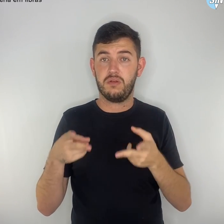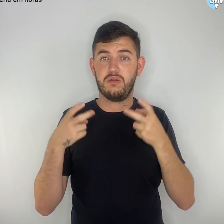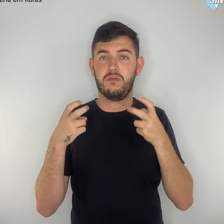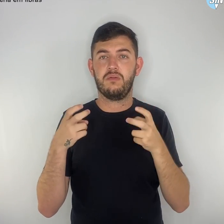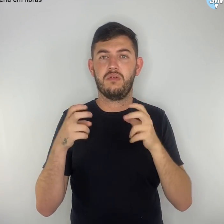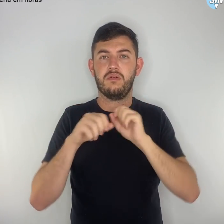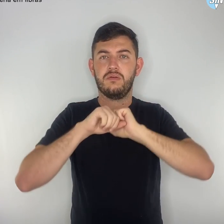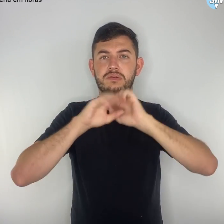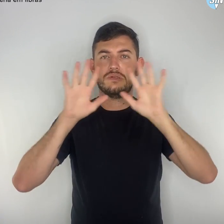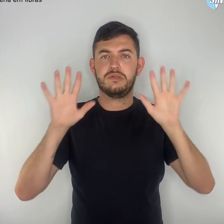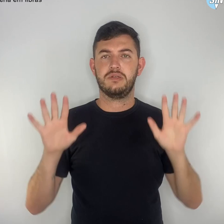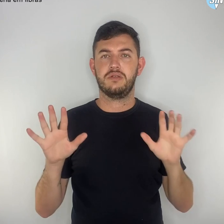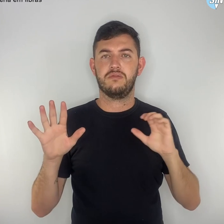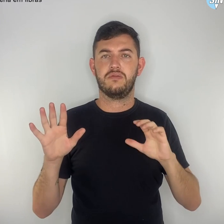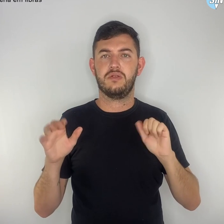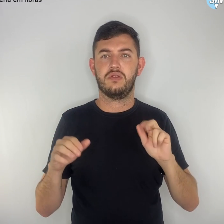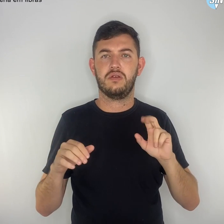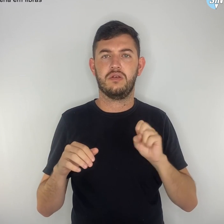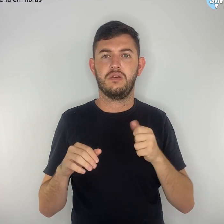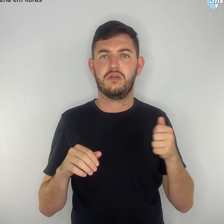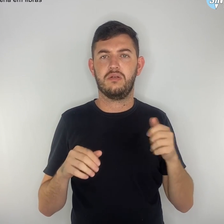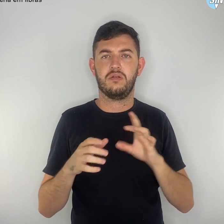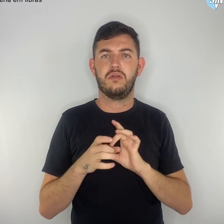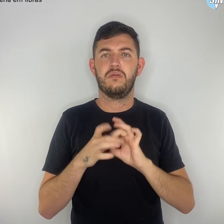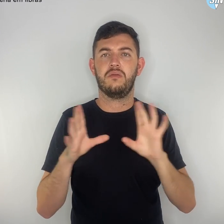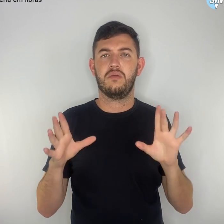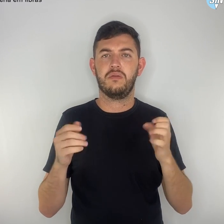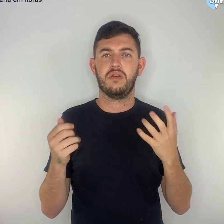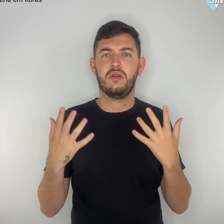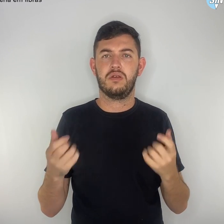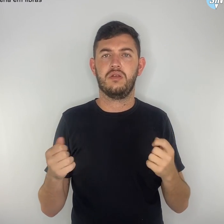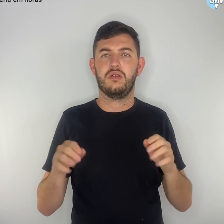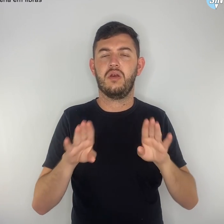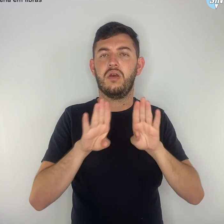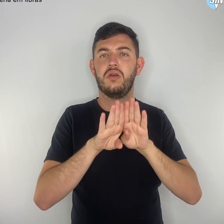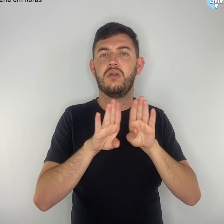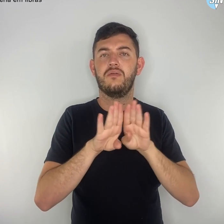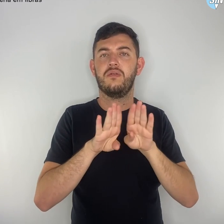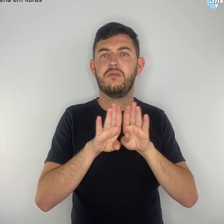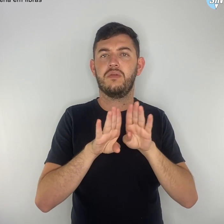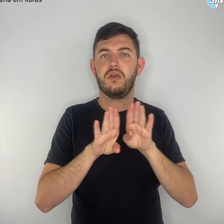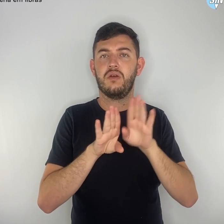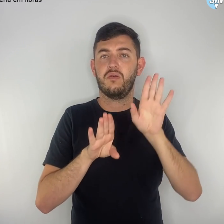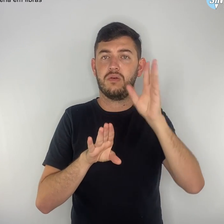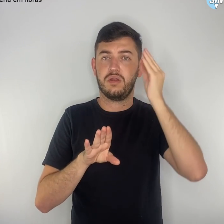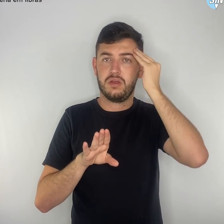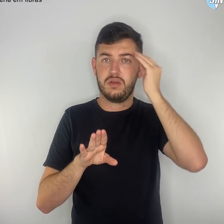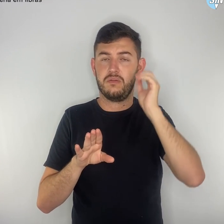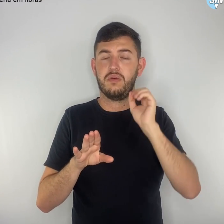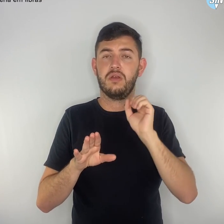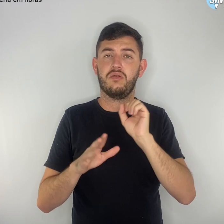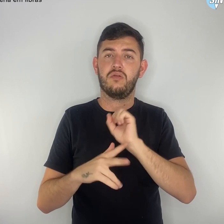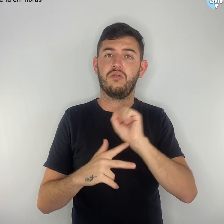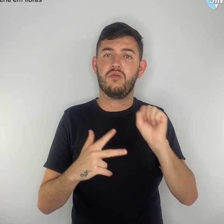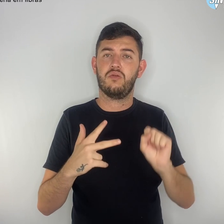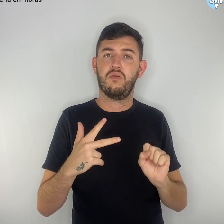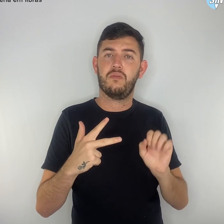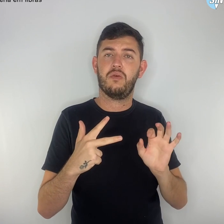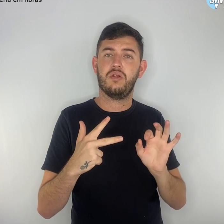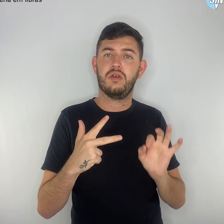da causa permitirá uniformizar o entendimento do Poder Judiciário em